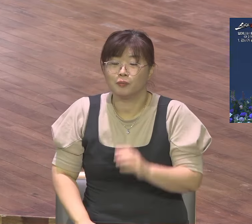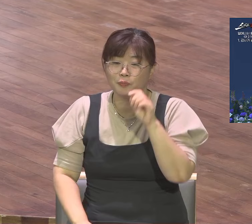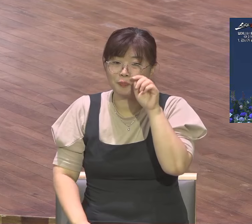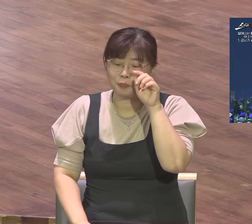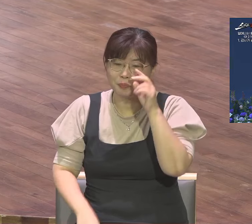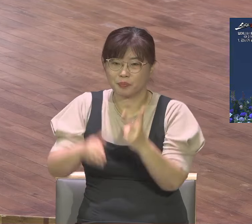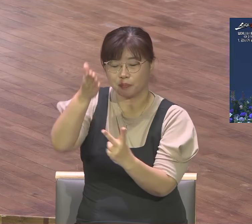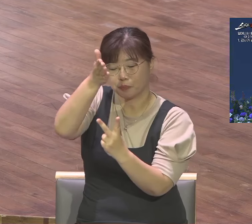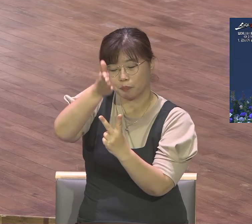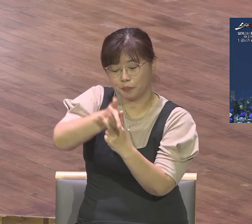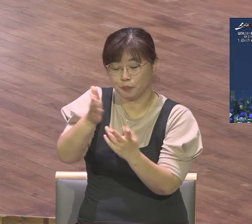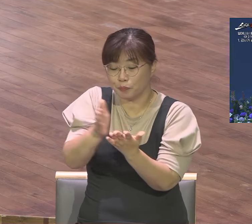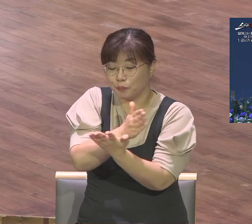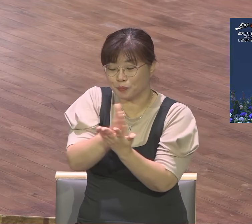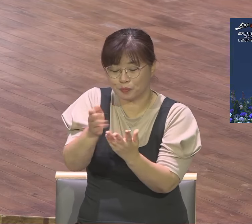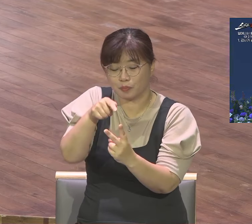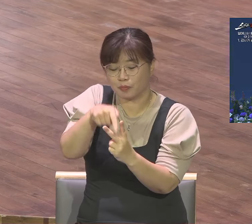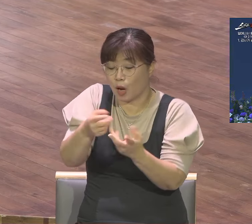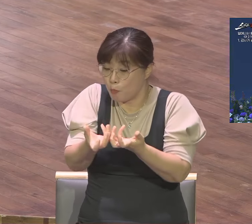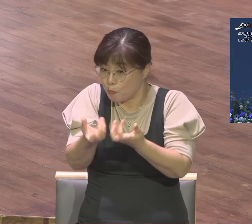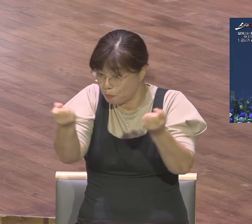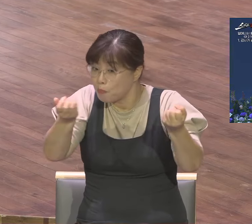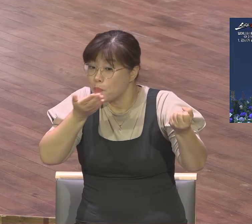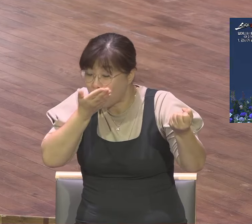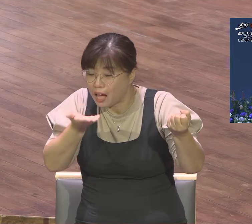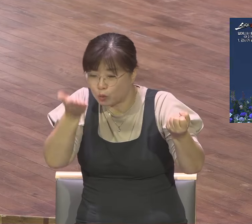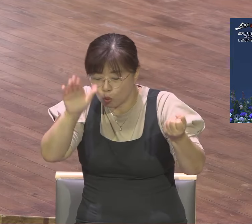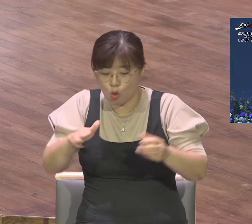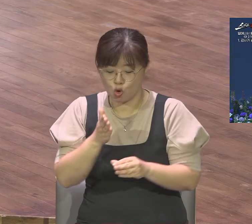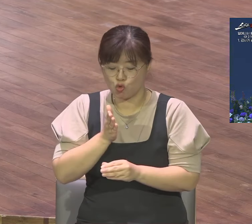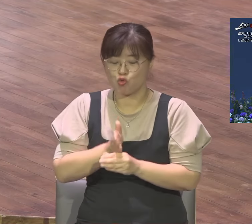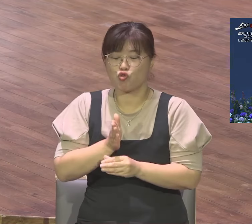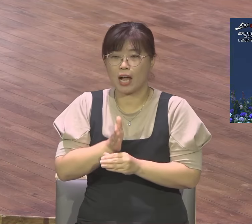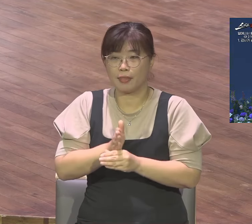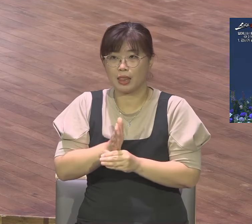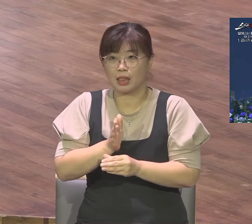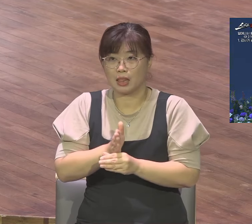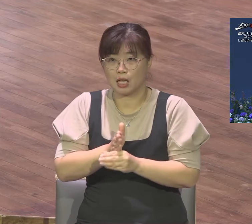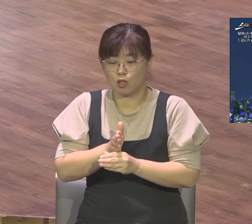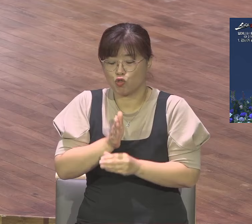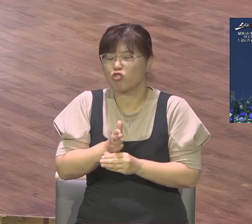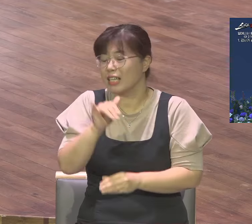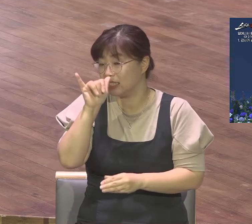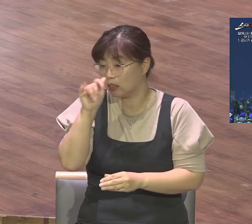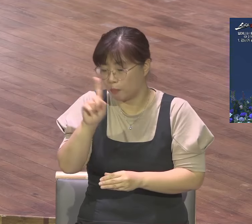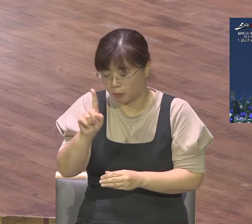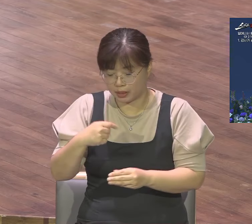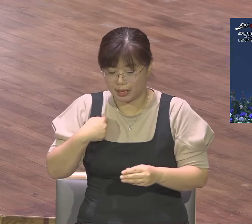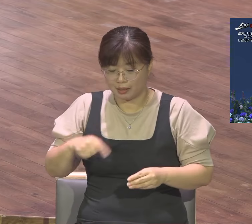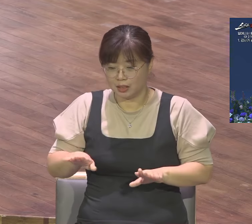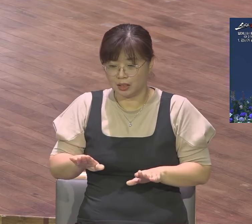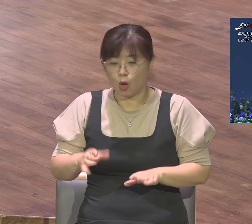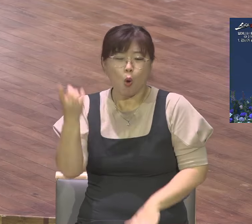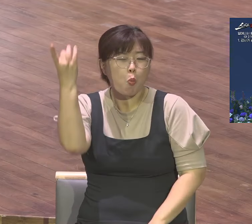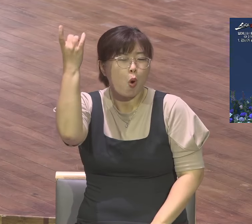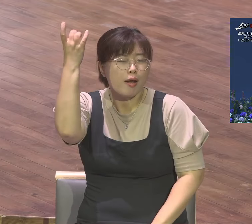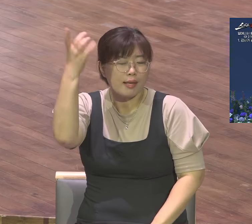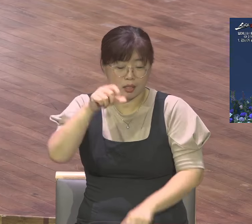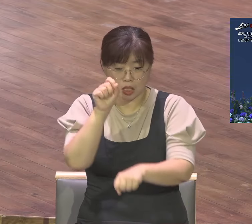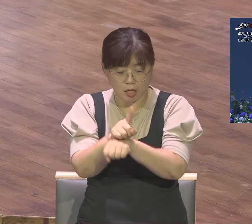중립적이에요. 중립적으로 그렇게 있어가지고 다시 말하면 기회주의적 균들이에요.